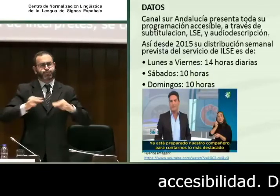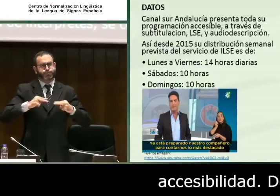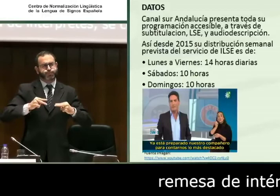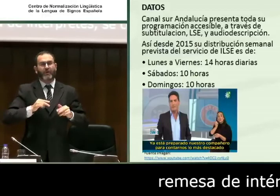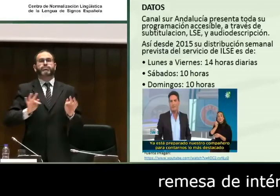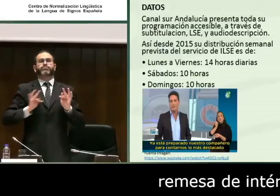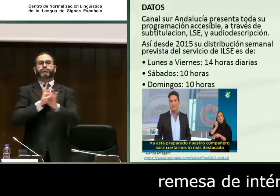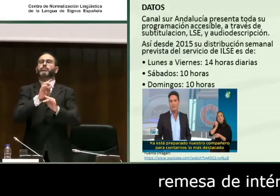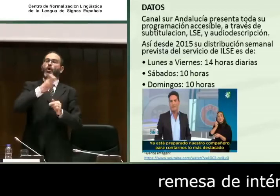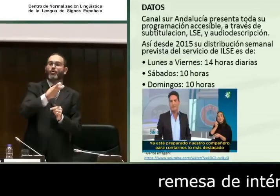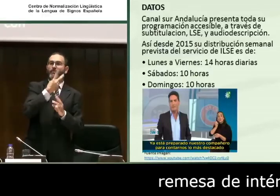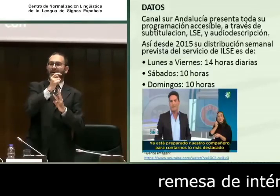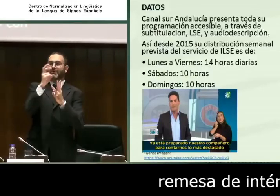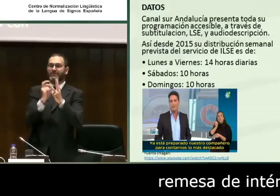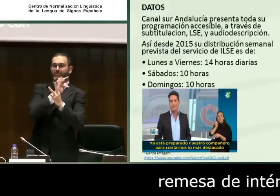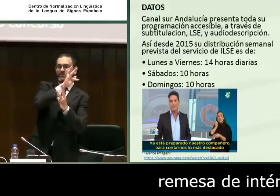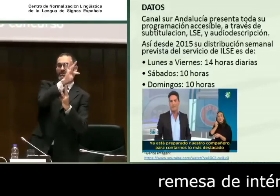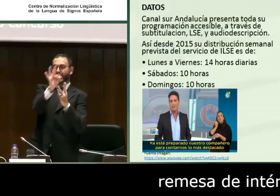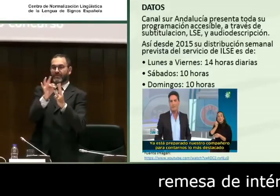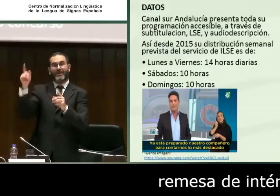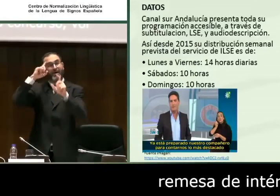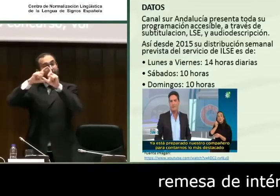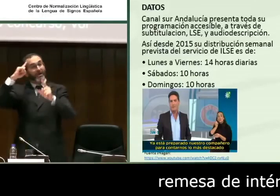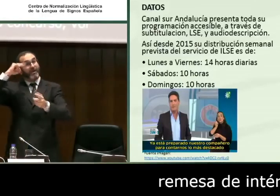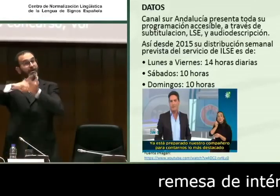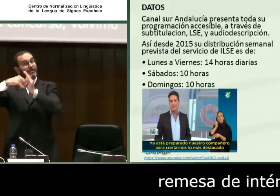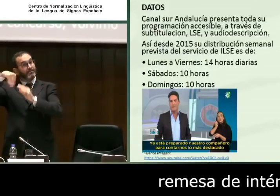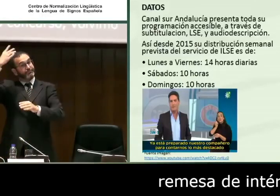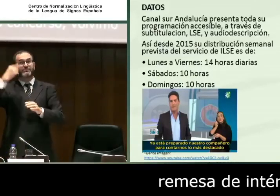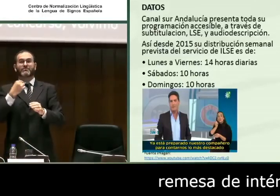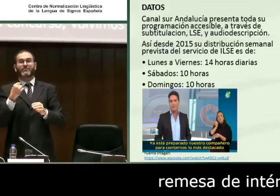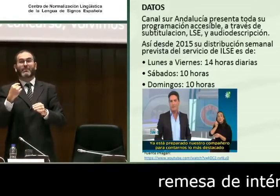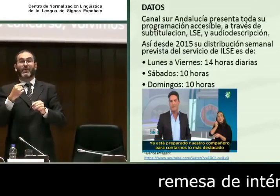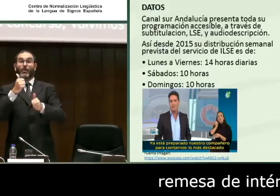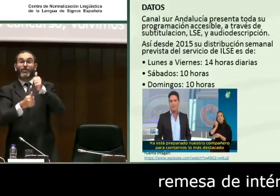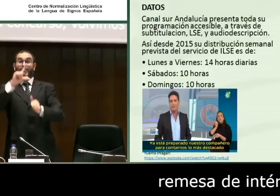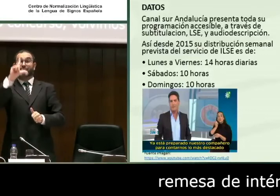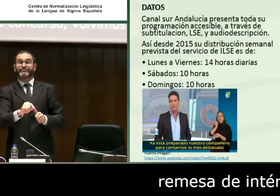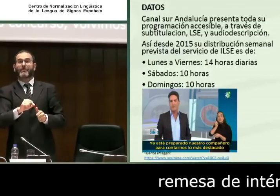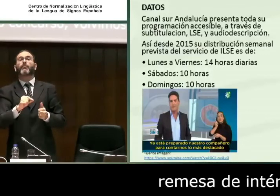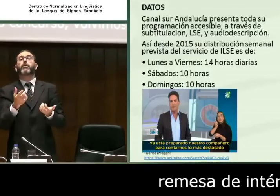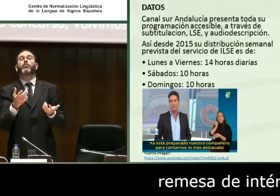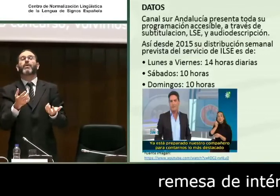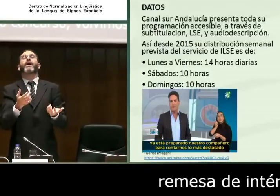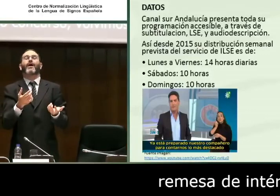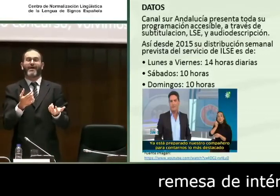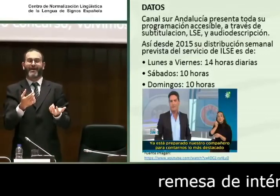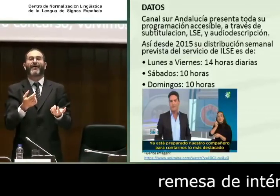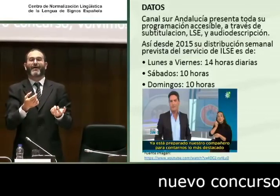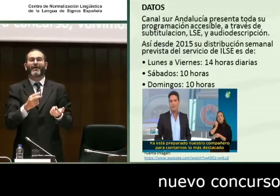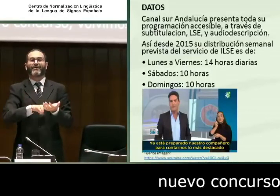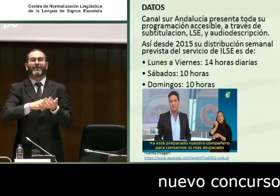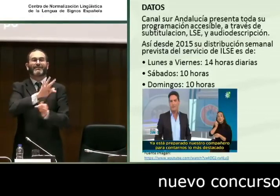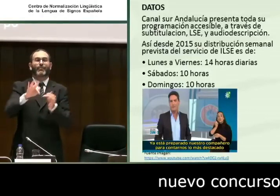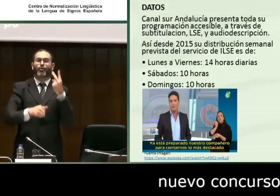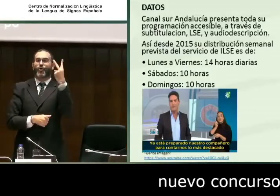estamos viendo aquí, porque el trabajo que supone la interpretación es bastante arduo y se van turnando, como digo, cada 20 minutos. En la televisión, o en la